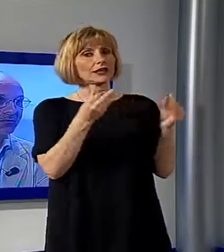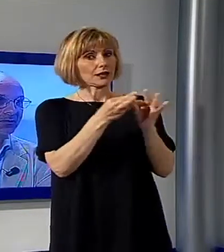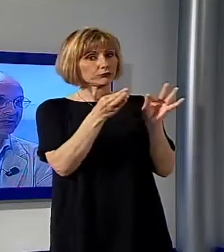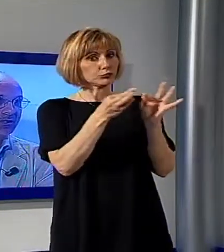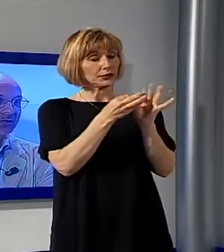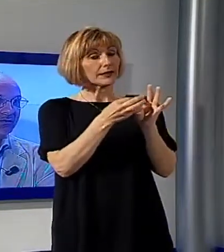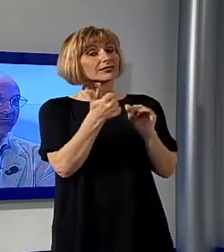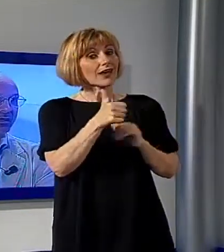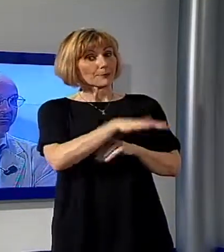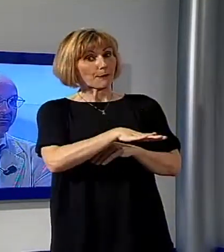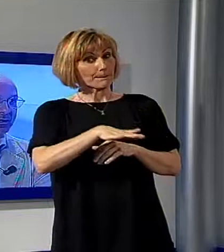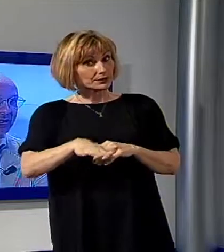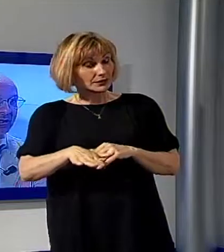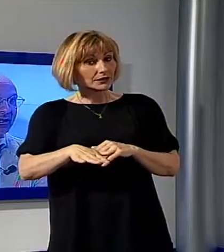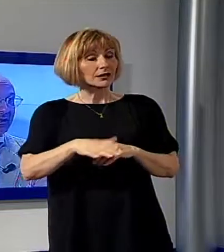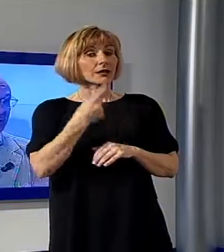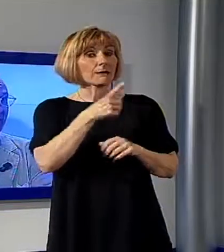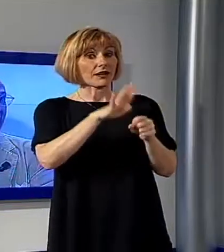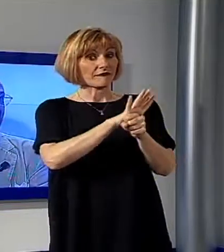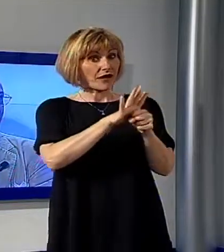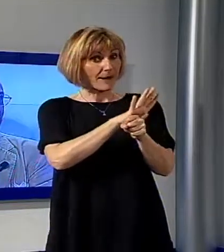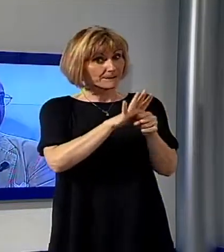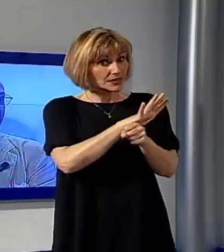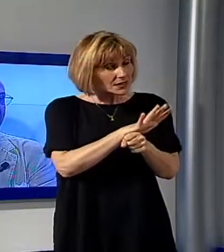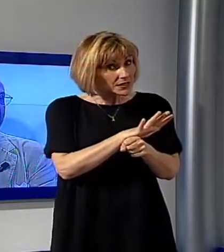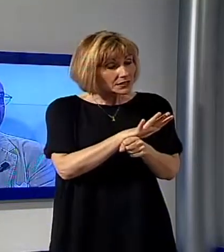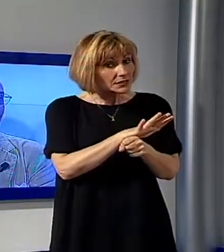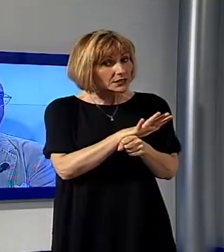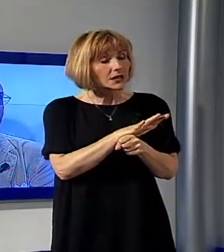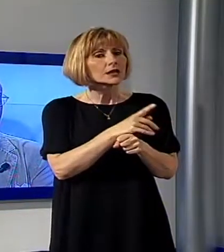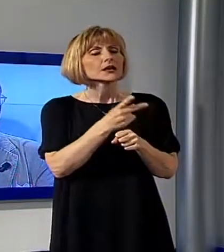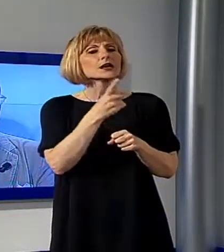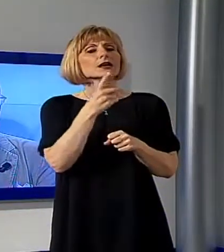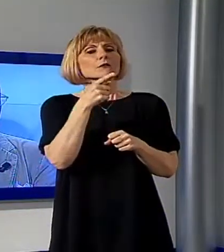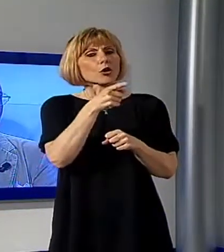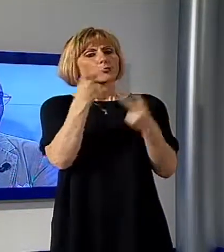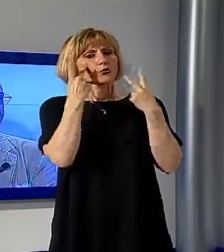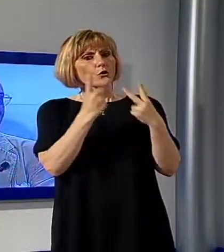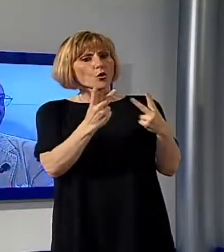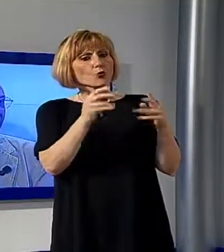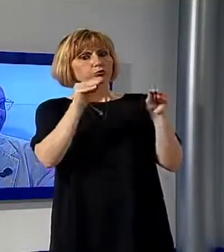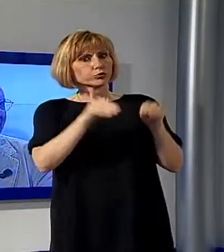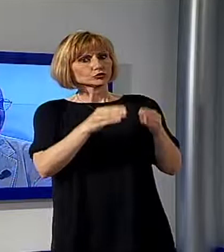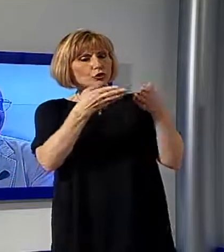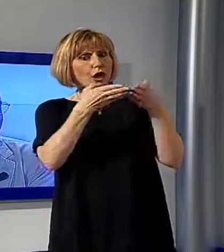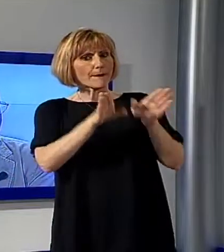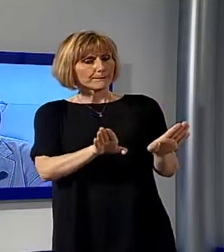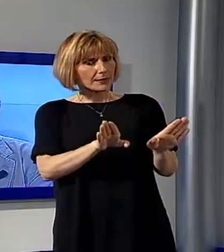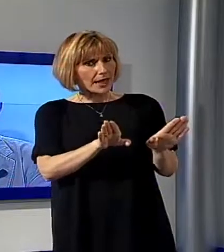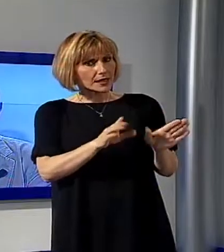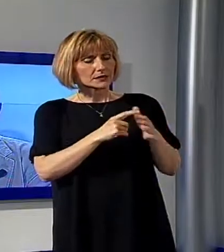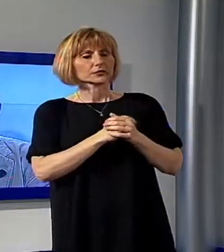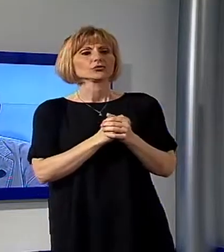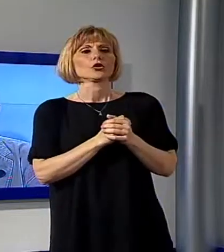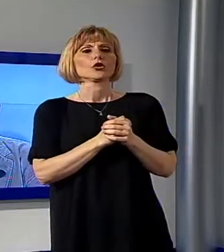per i bambini, per le famiglie. Non a caso è concepito veramente come un luogo aperto. Infatti veramente